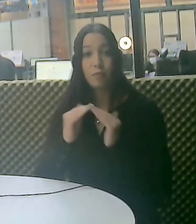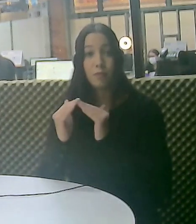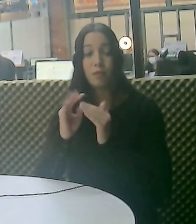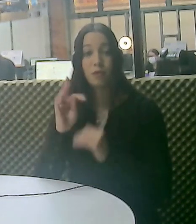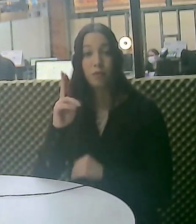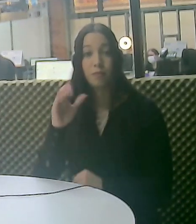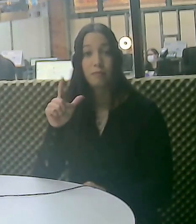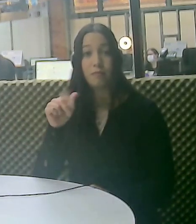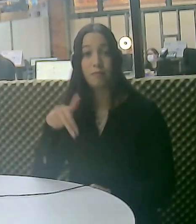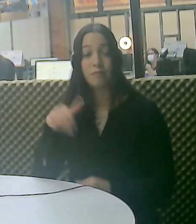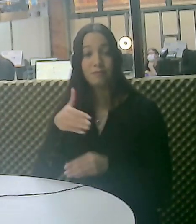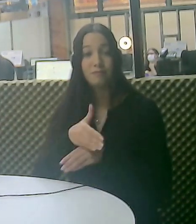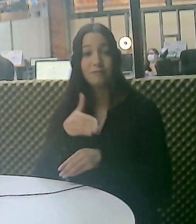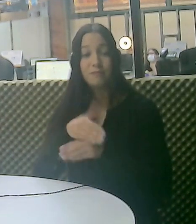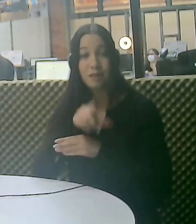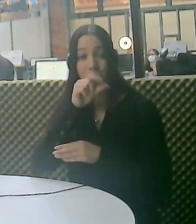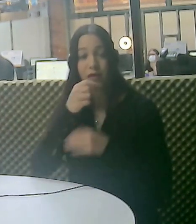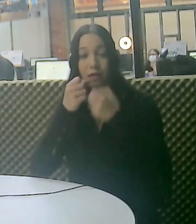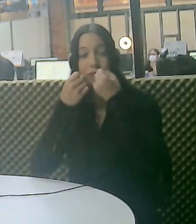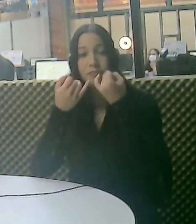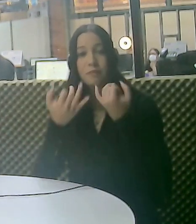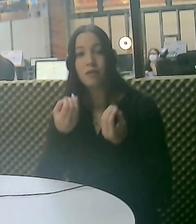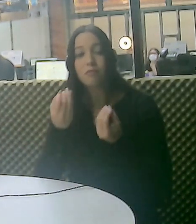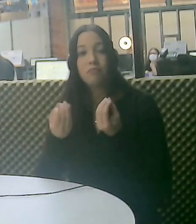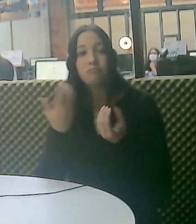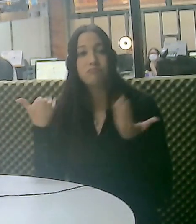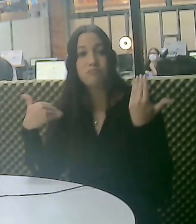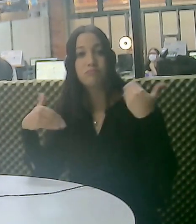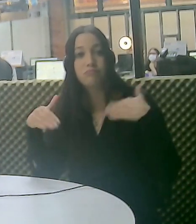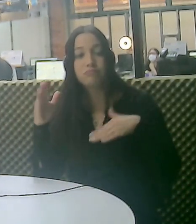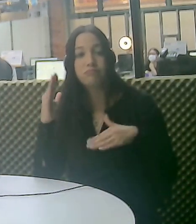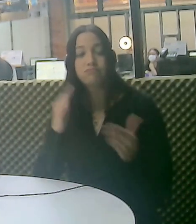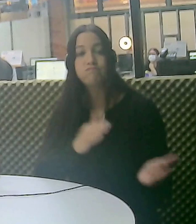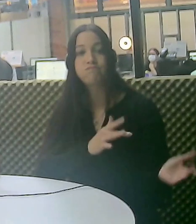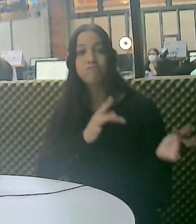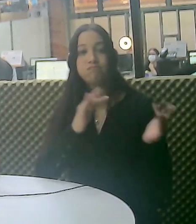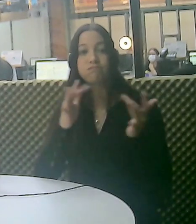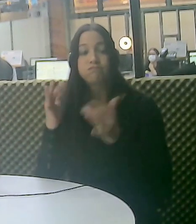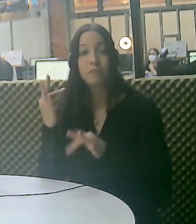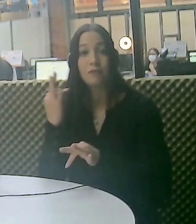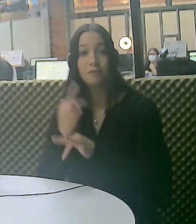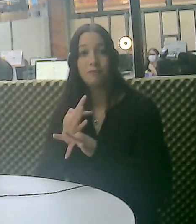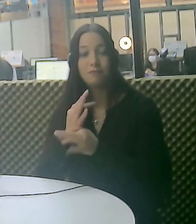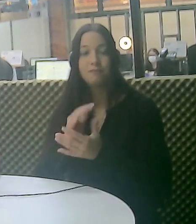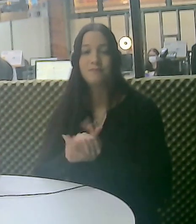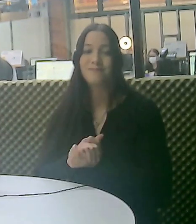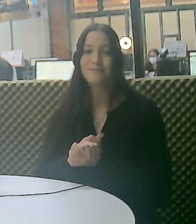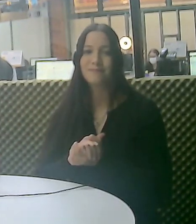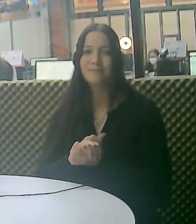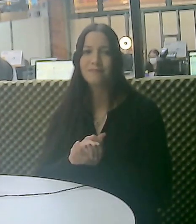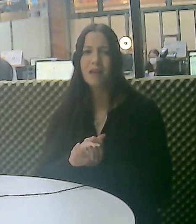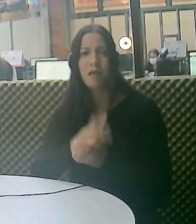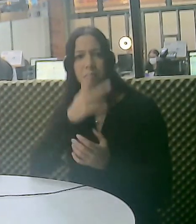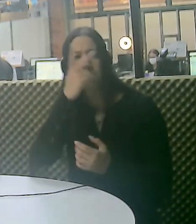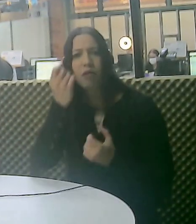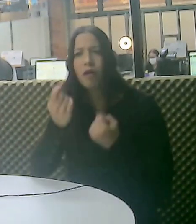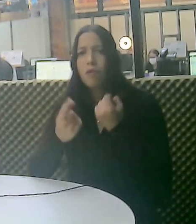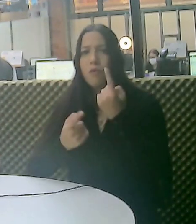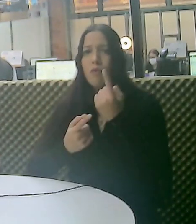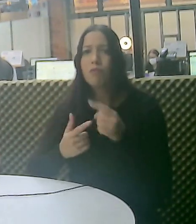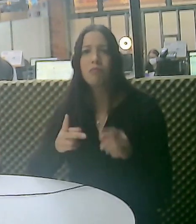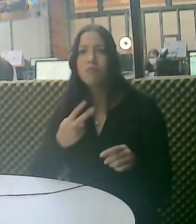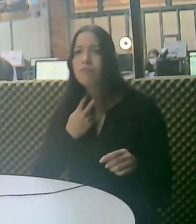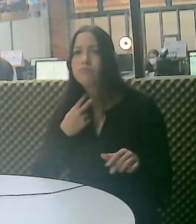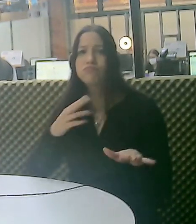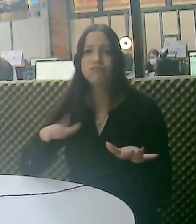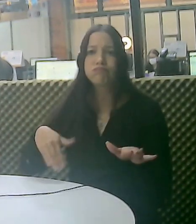e frequentador do parque, fala sobre as atrações do espaço durante o período de férias. Para algumas pessoas que não têm acesso a